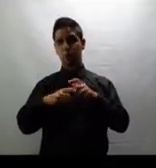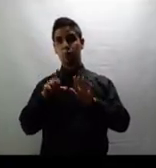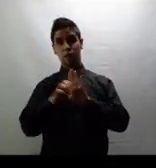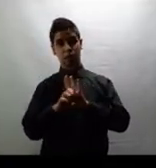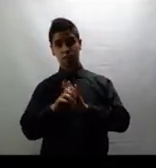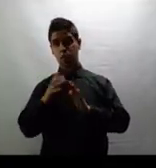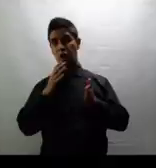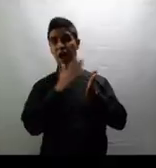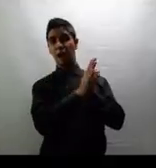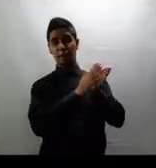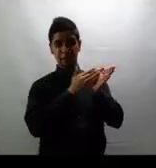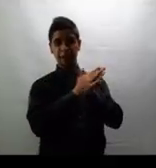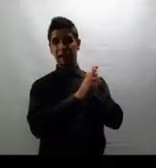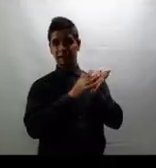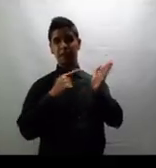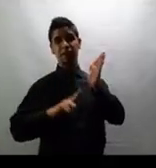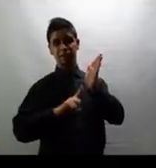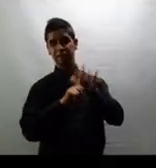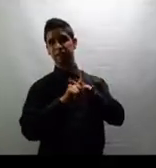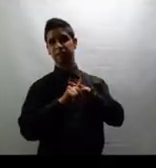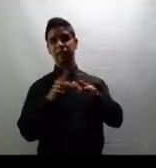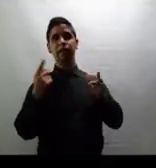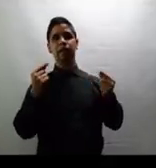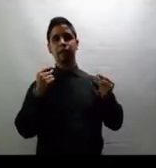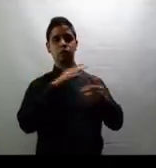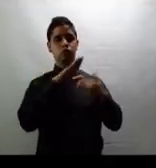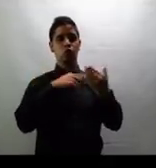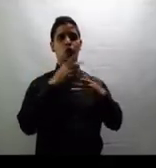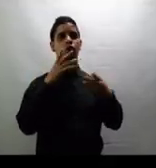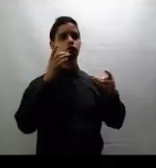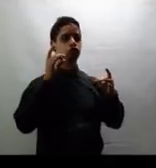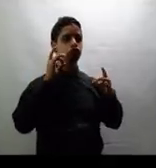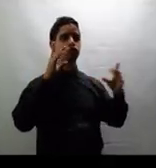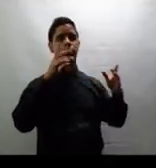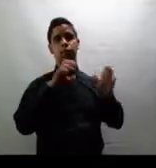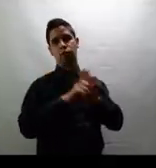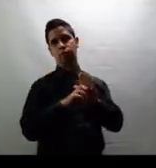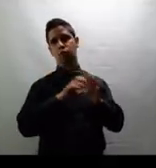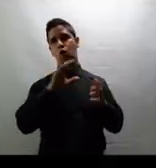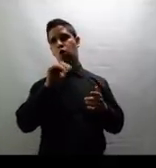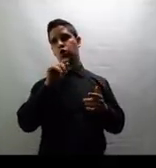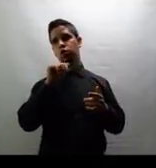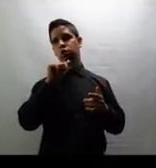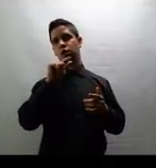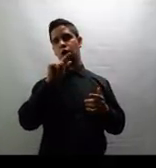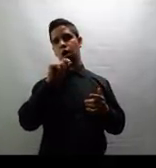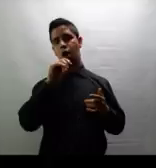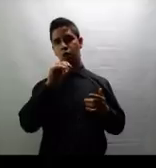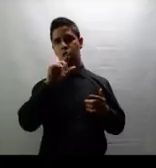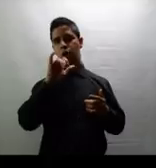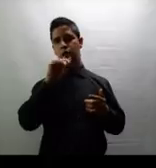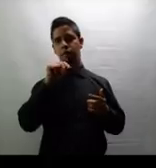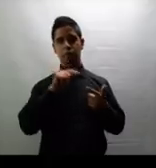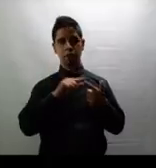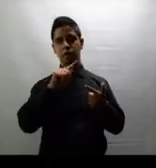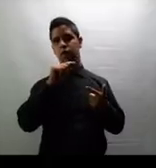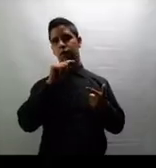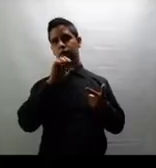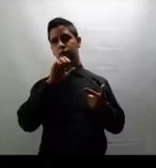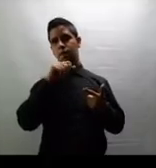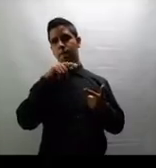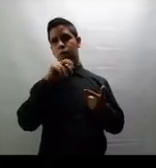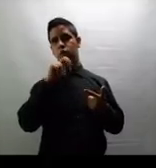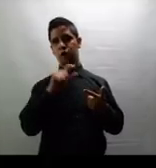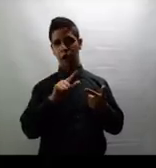nuestro folklore lo que hace es las tragedias cortaron elena este fuego en la cantera y nosotros